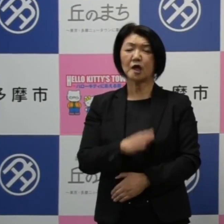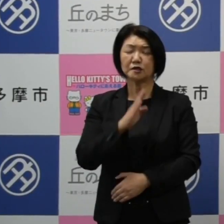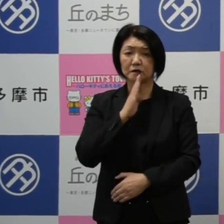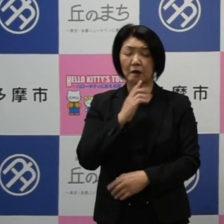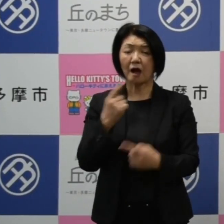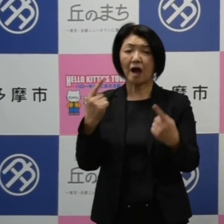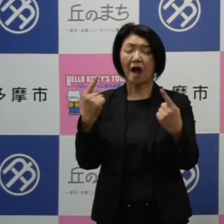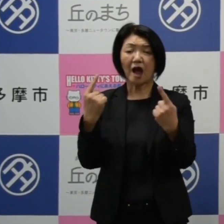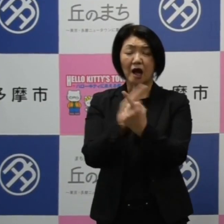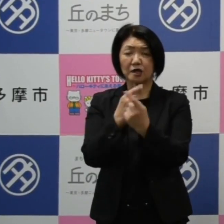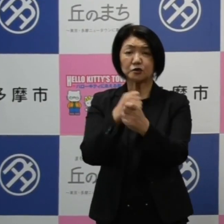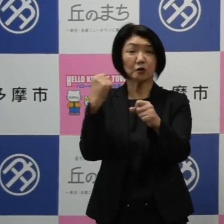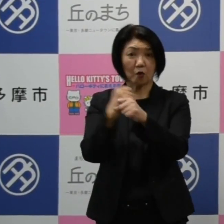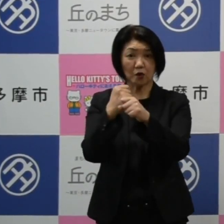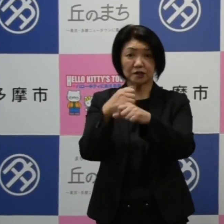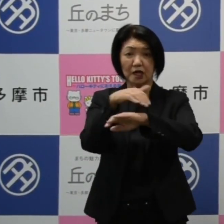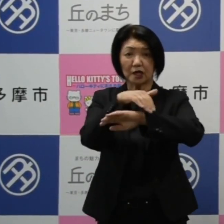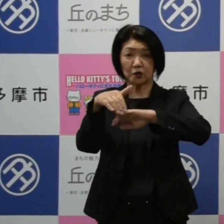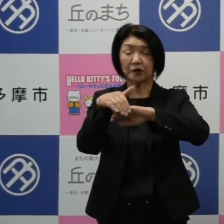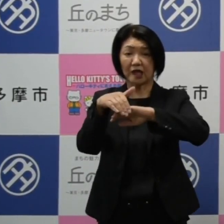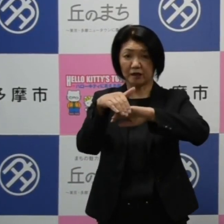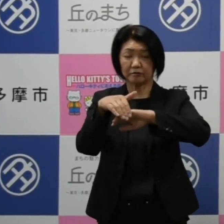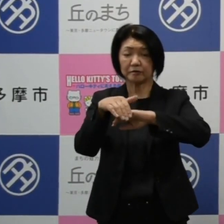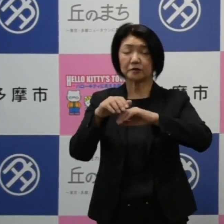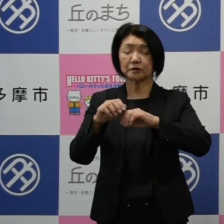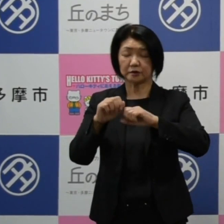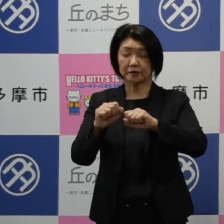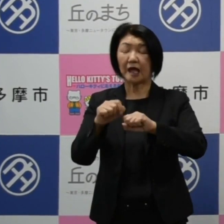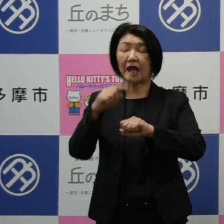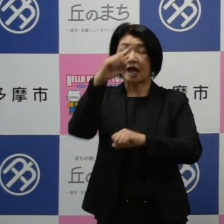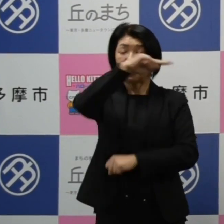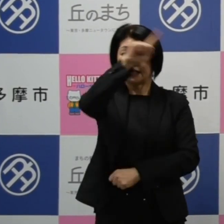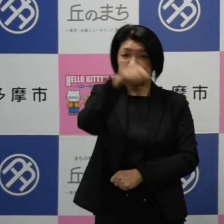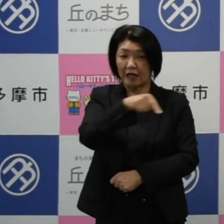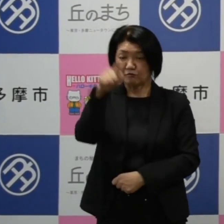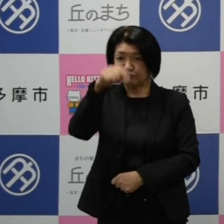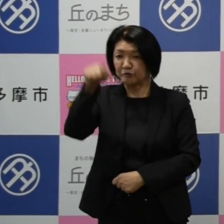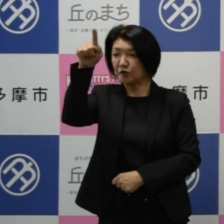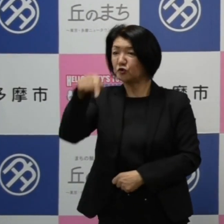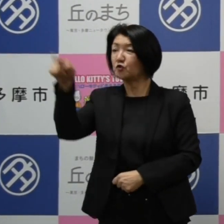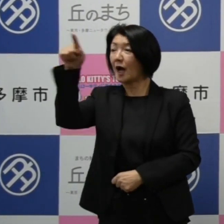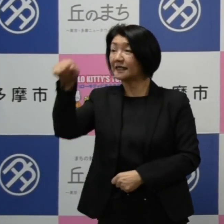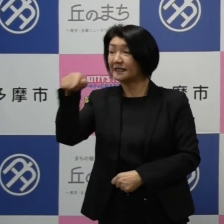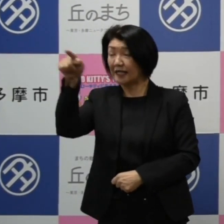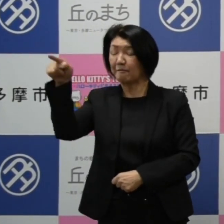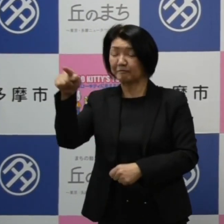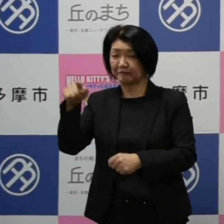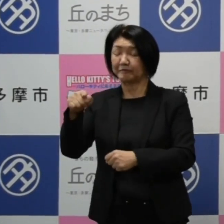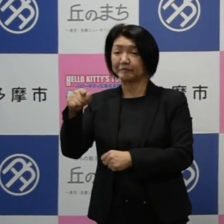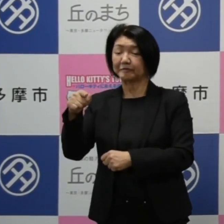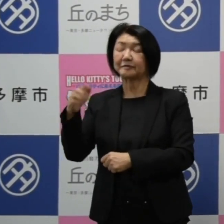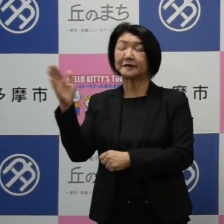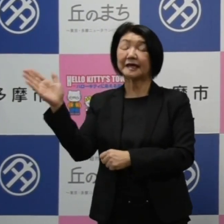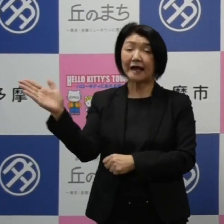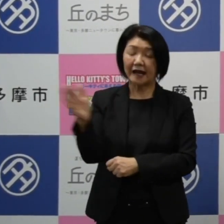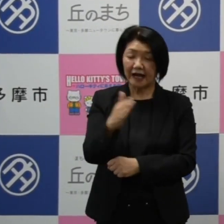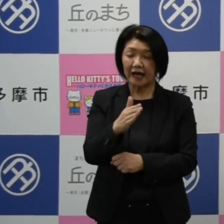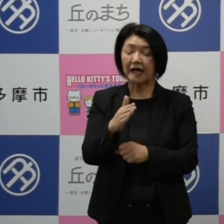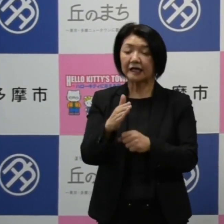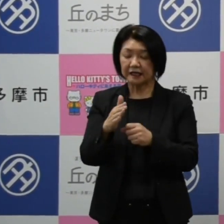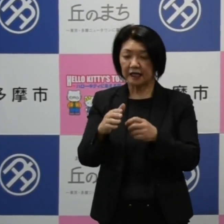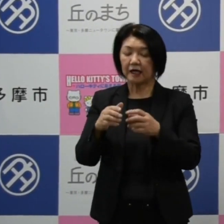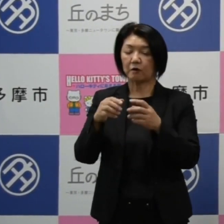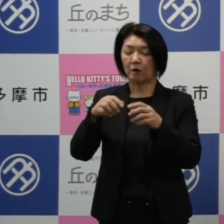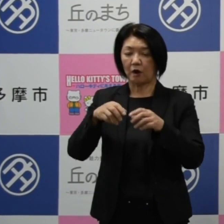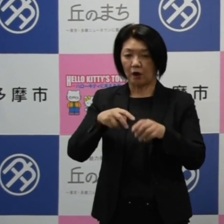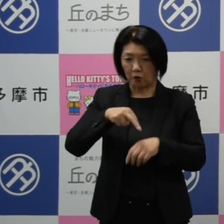改修工事にあたっては2018年からこれまでに自転車と歩行者を分離する社